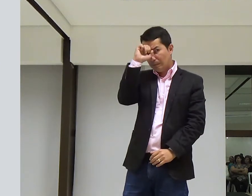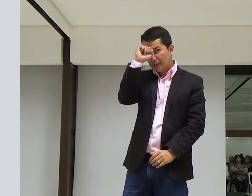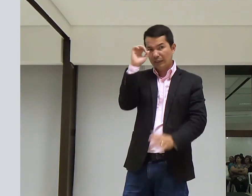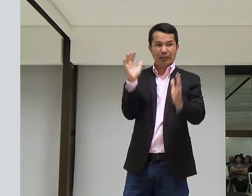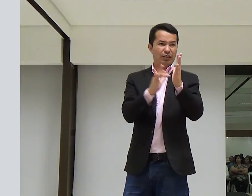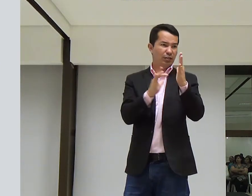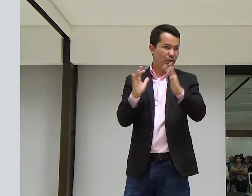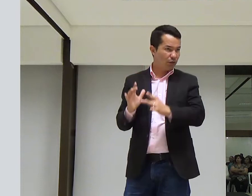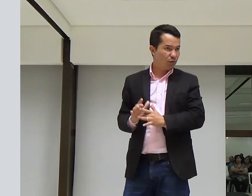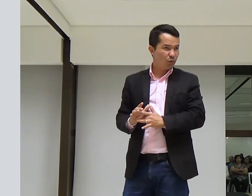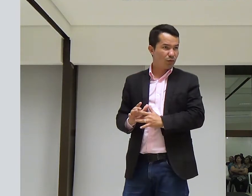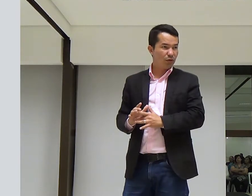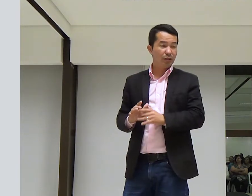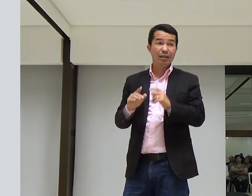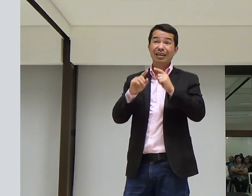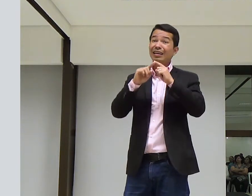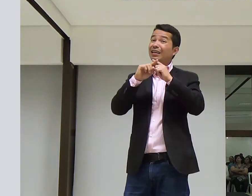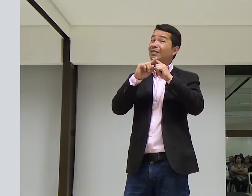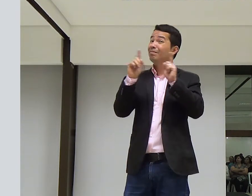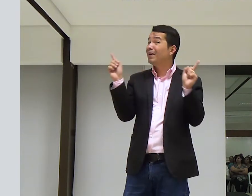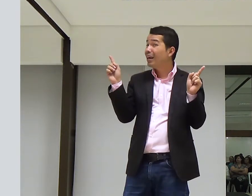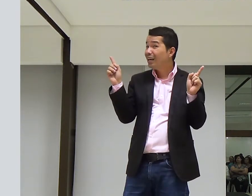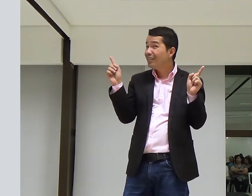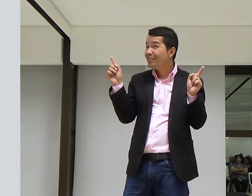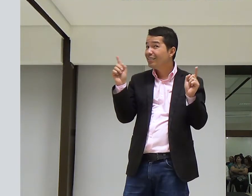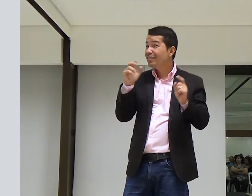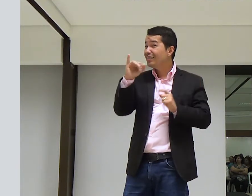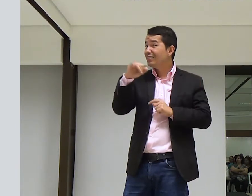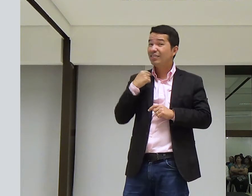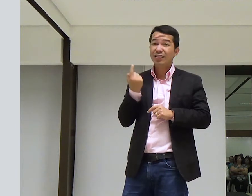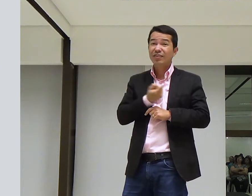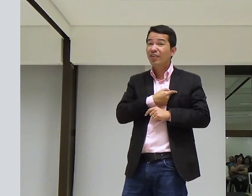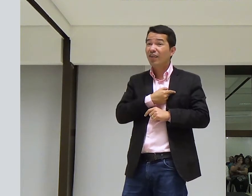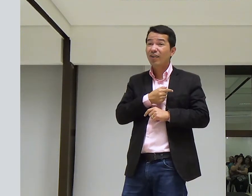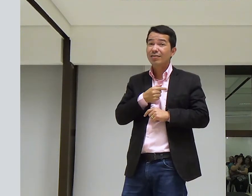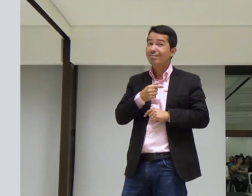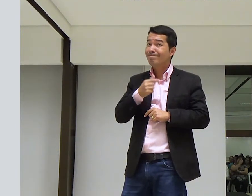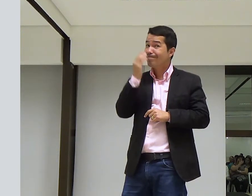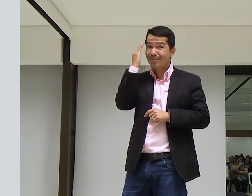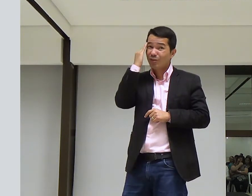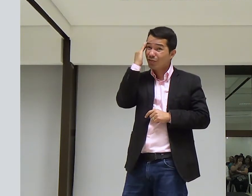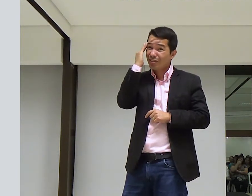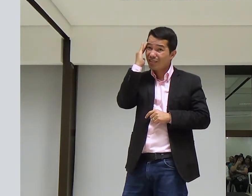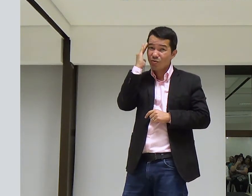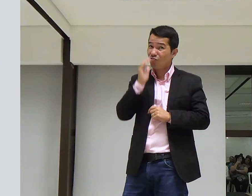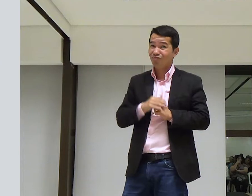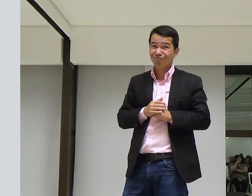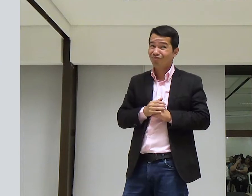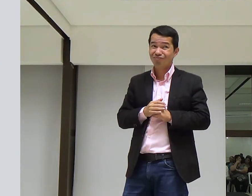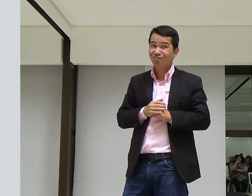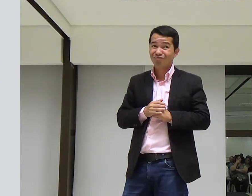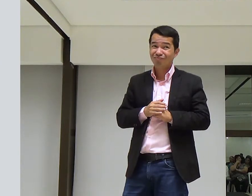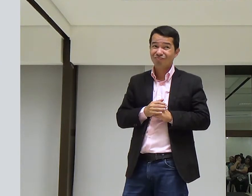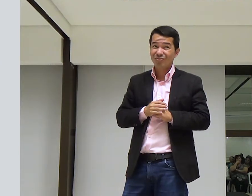Jesus. Nós aprendemos dele, copiamos dele, mas se nós não entendermos,